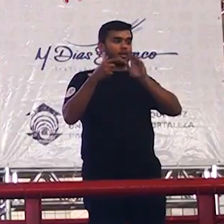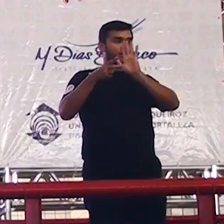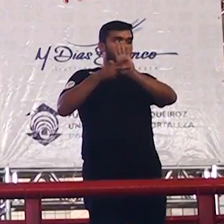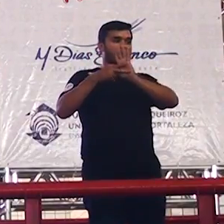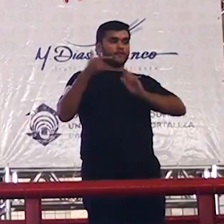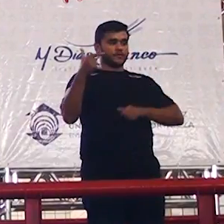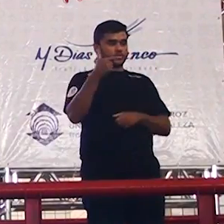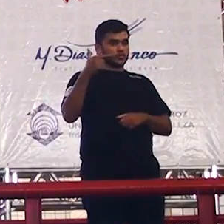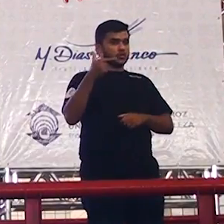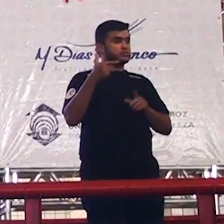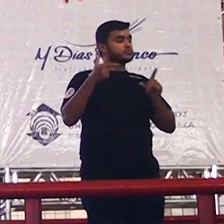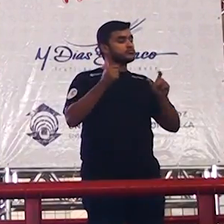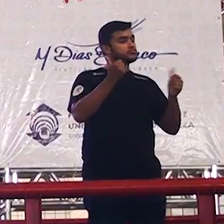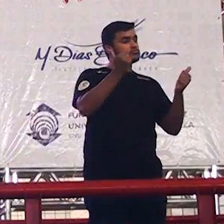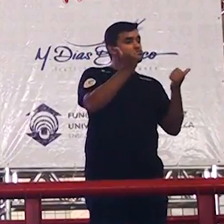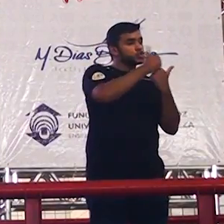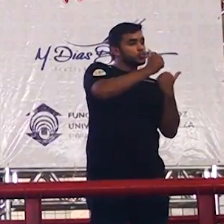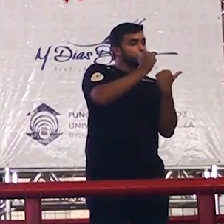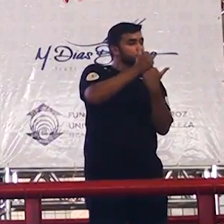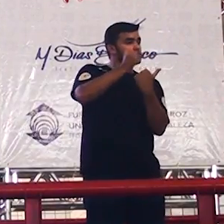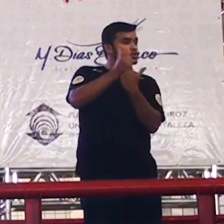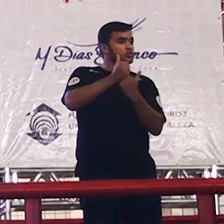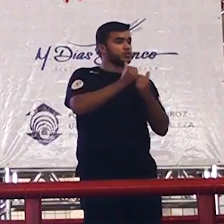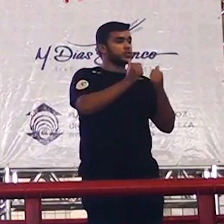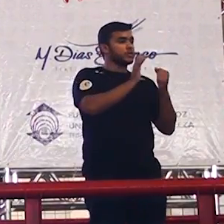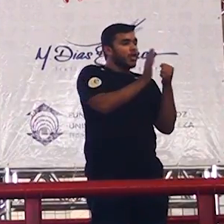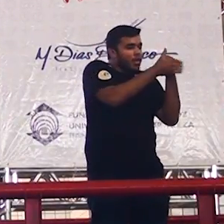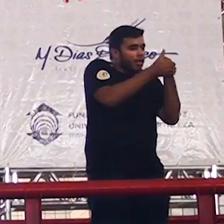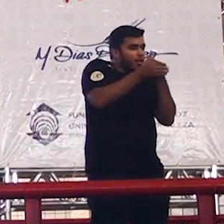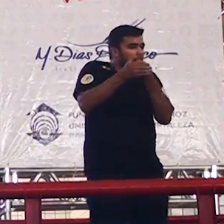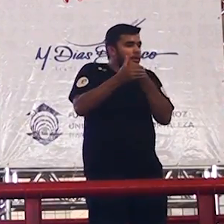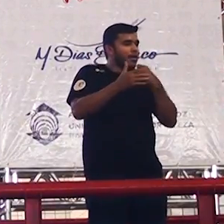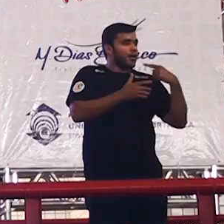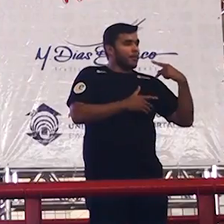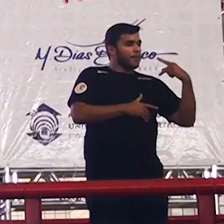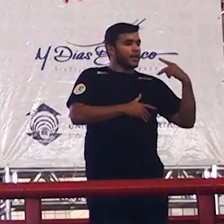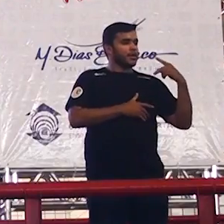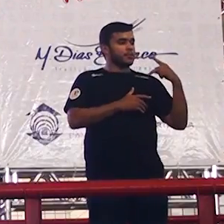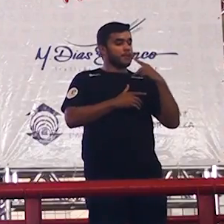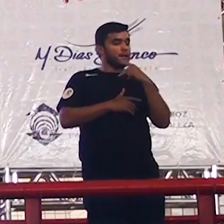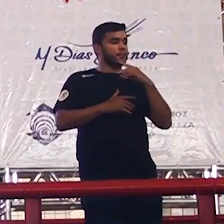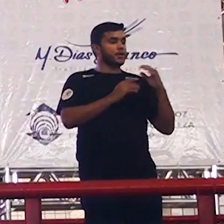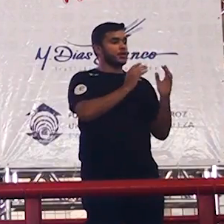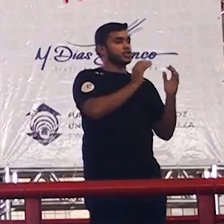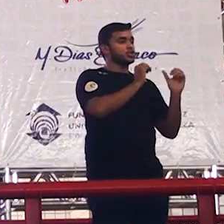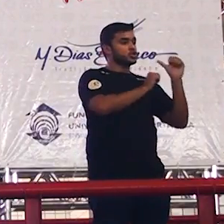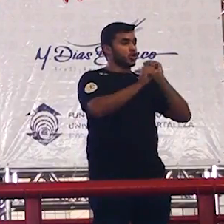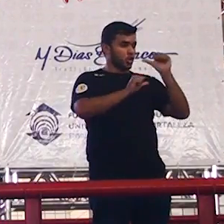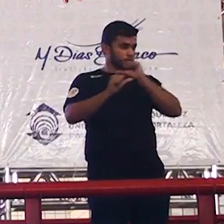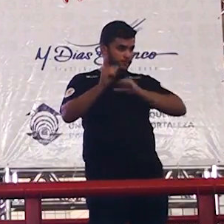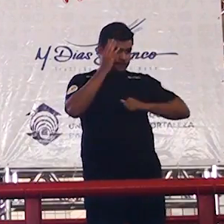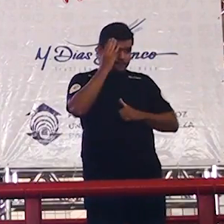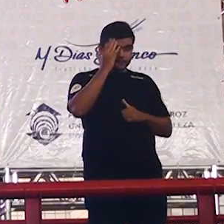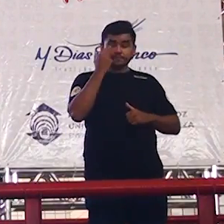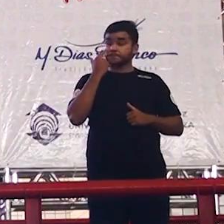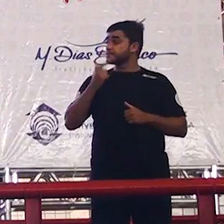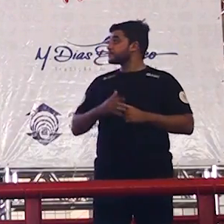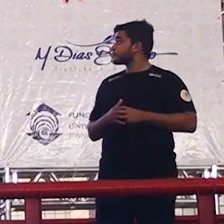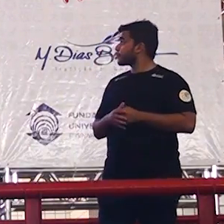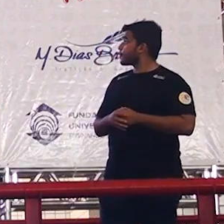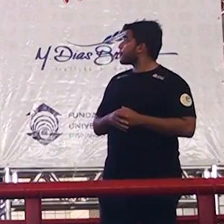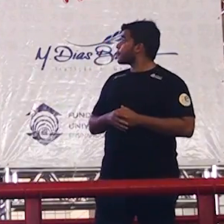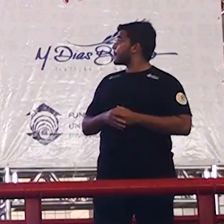aí eu vou pegar esse semiperímetro e subtrair de cada lado. Então, ficou 22,